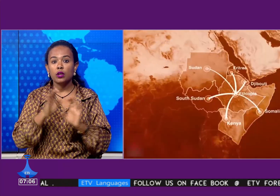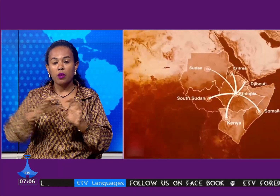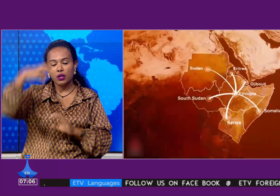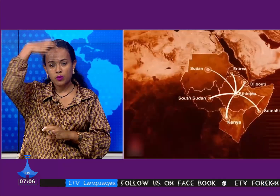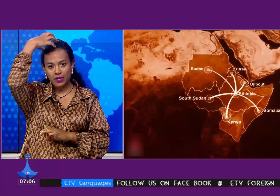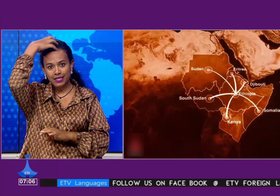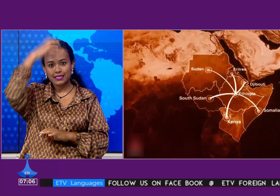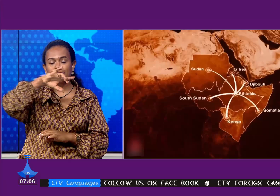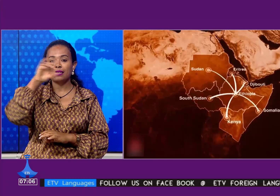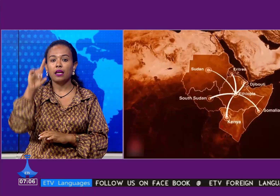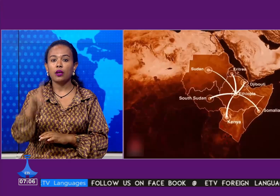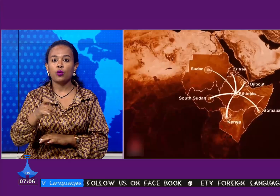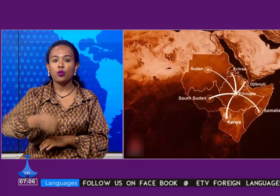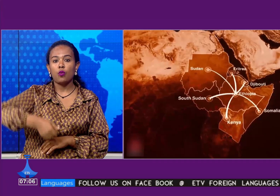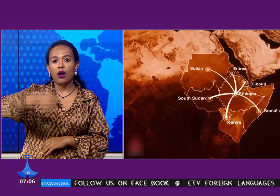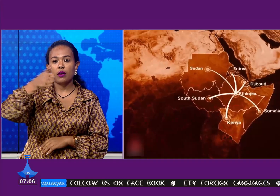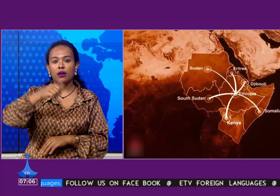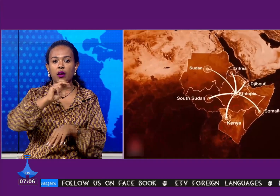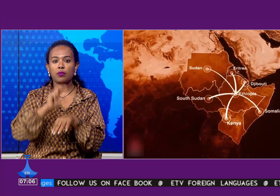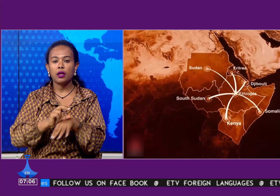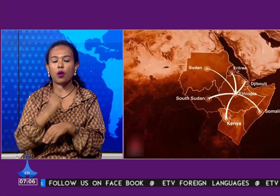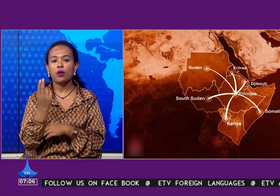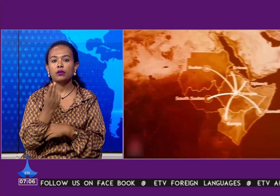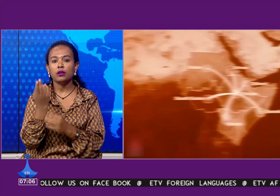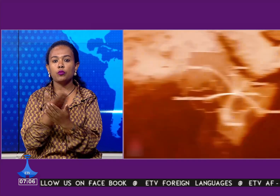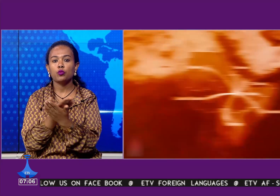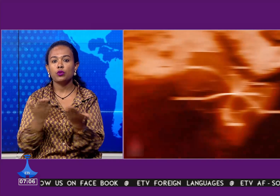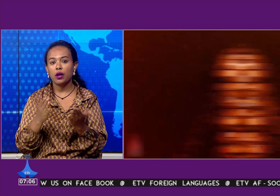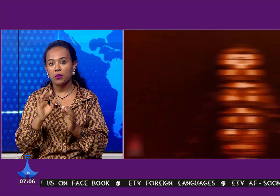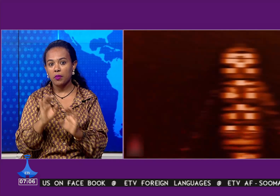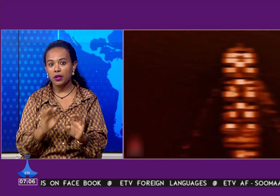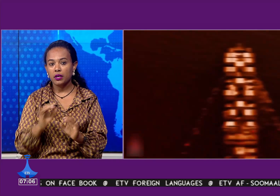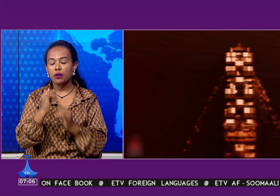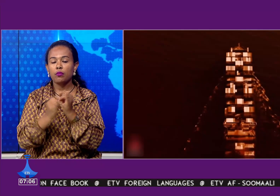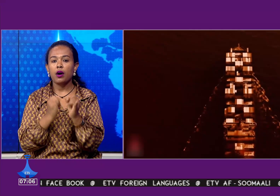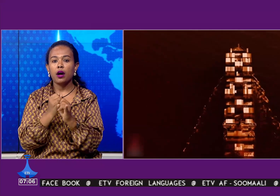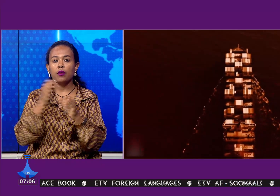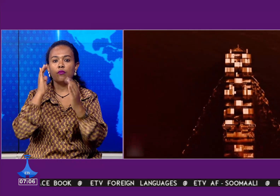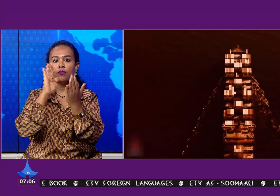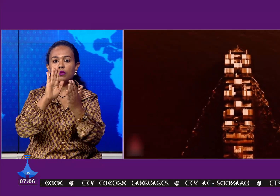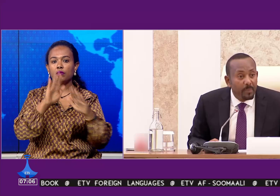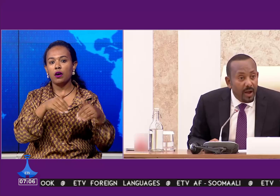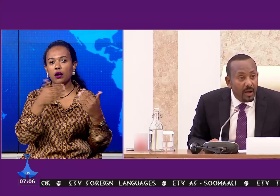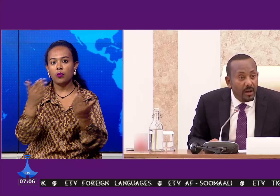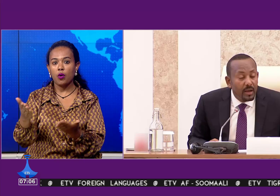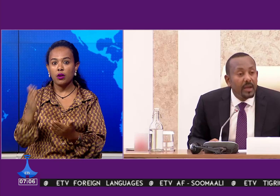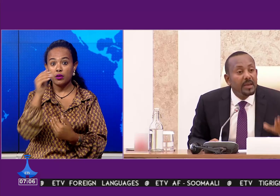መንግስት ጥያቄውን ዋነኛ የብሔራዊ ጥቅም ጉዳይ በማድረግ በዓለም ፊት አቅርቦታል።